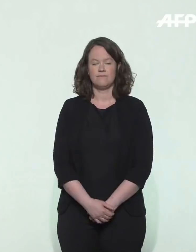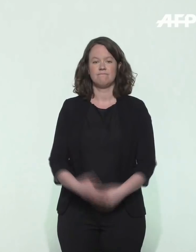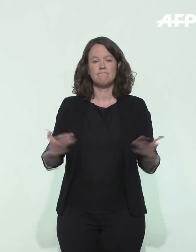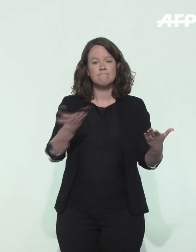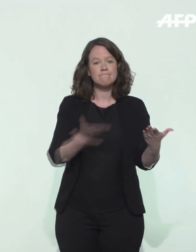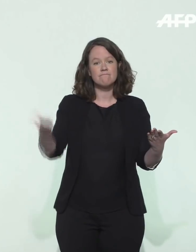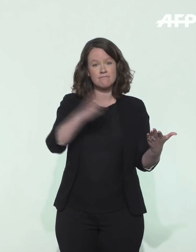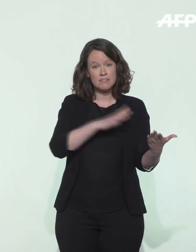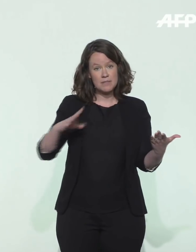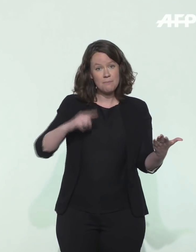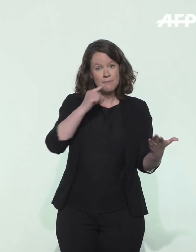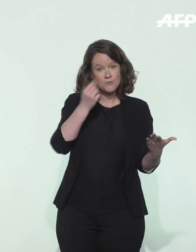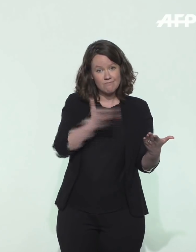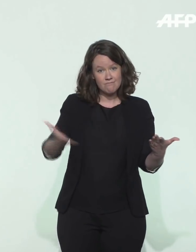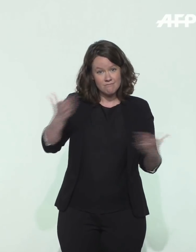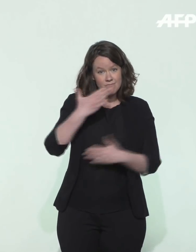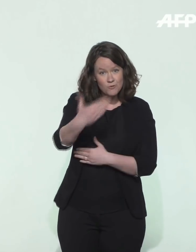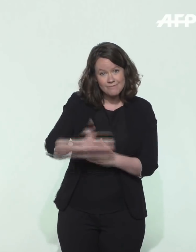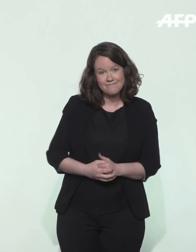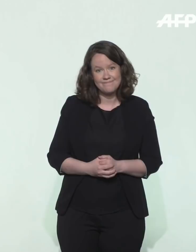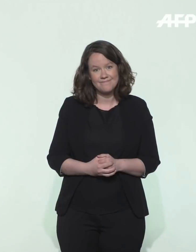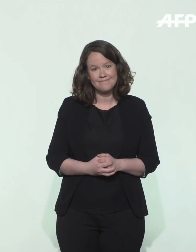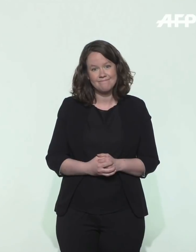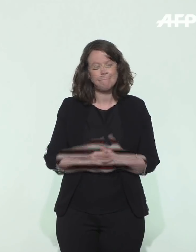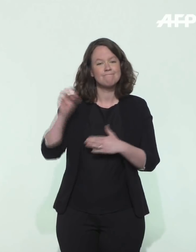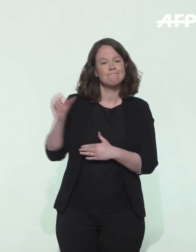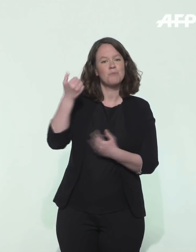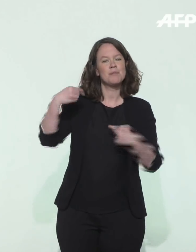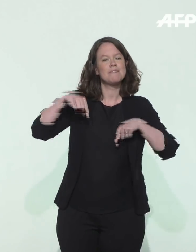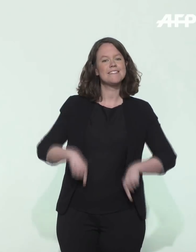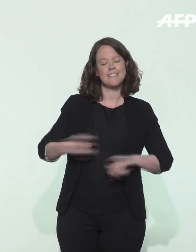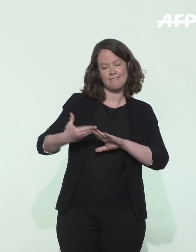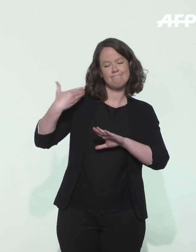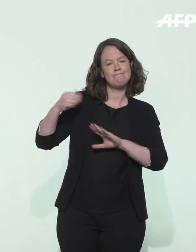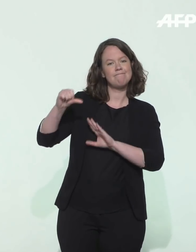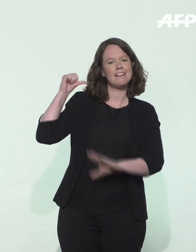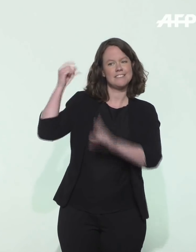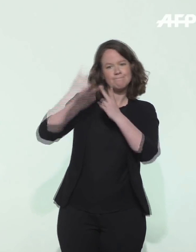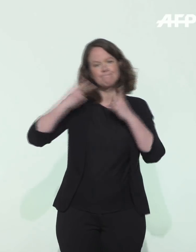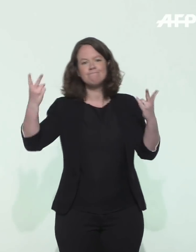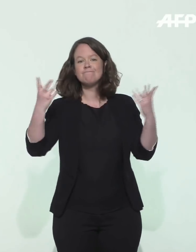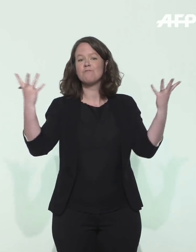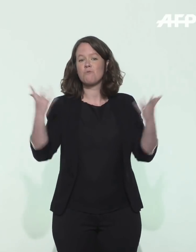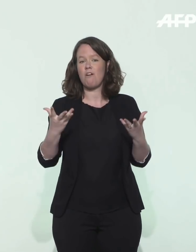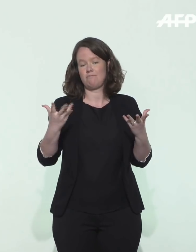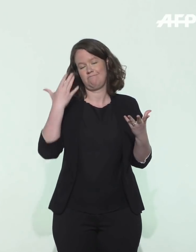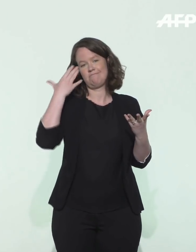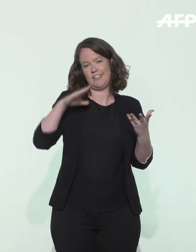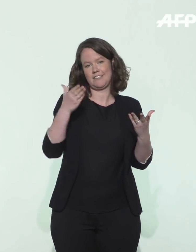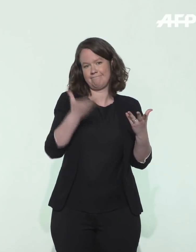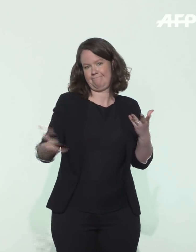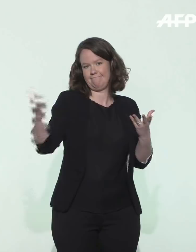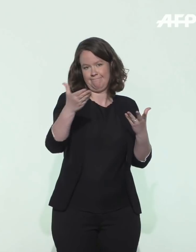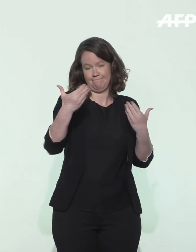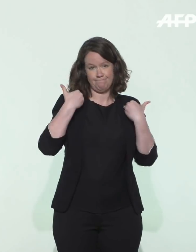Mesdames, Messieurs, bonsoir. Comme annoncé par le Premier ministre lors de son allocution de mardi à l'Assemblée